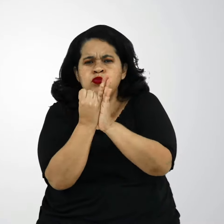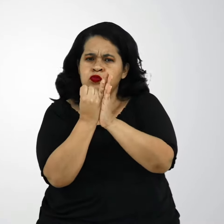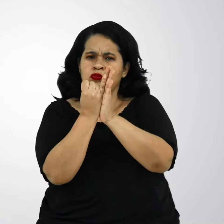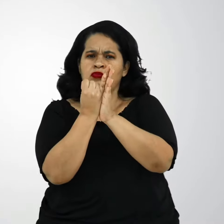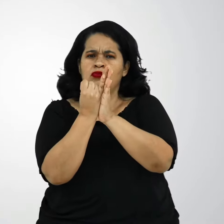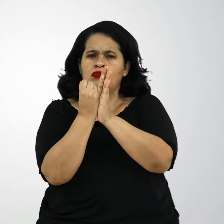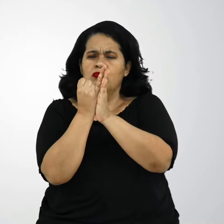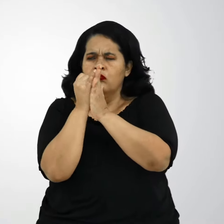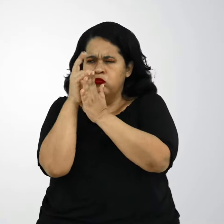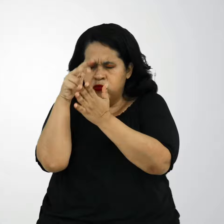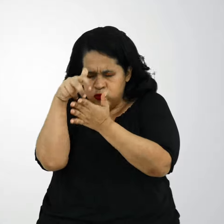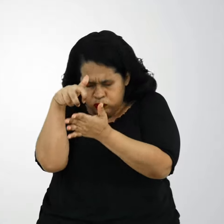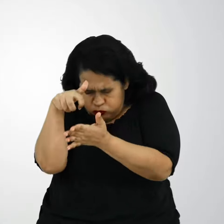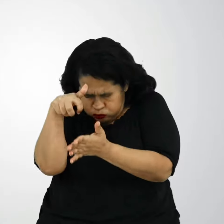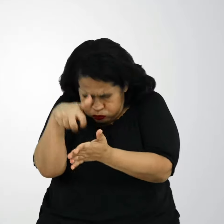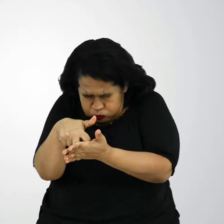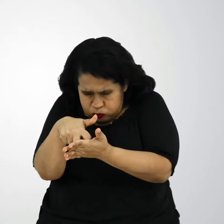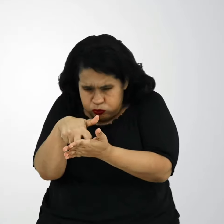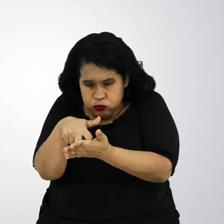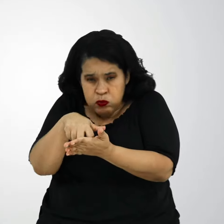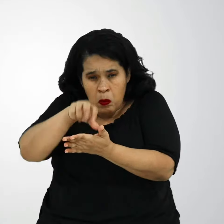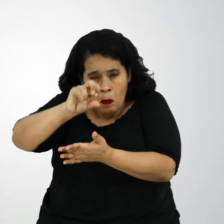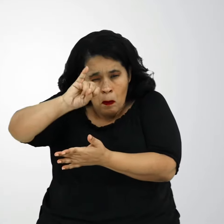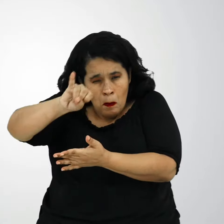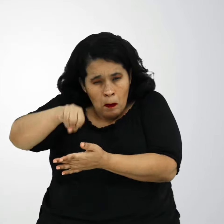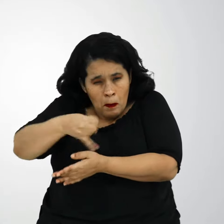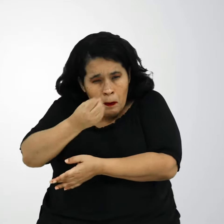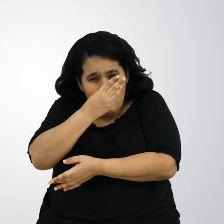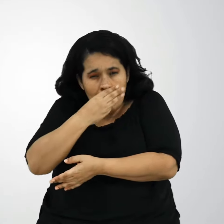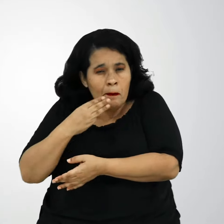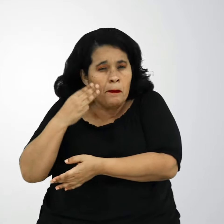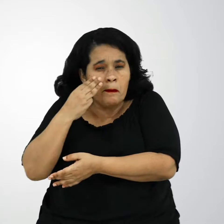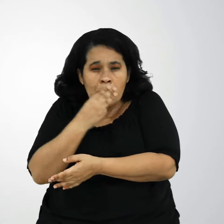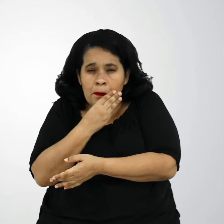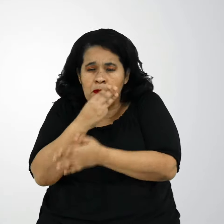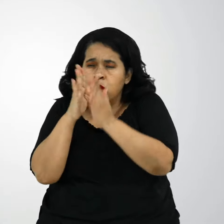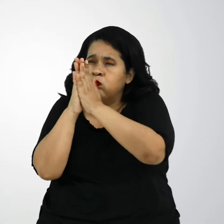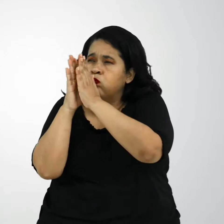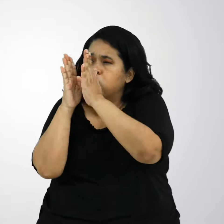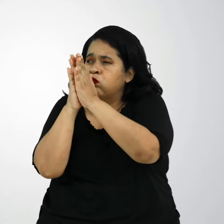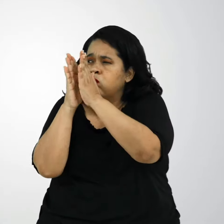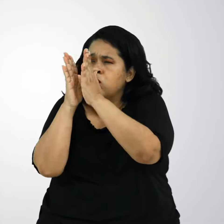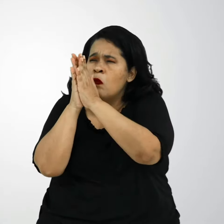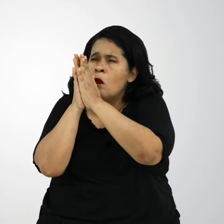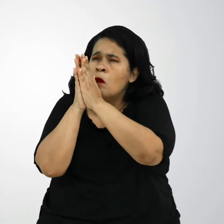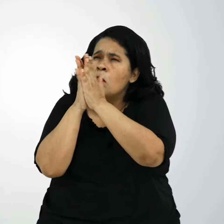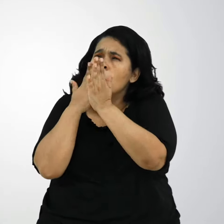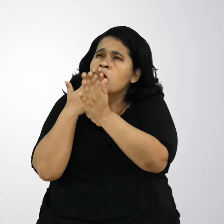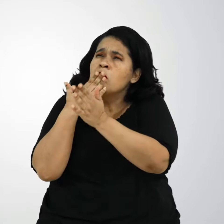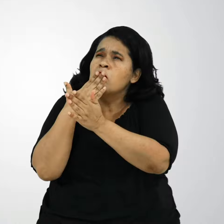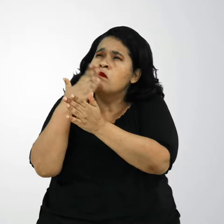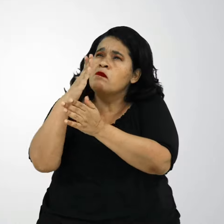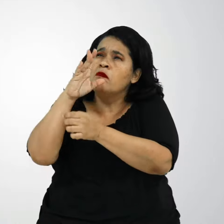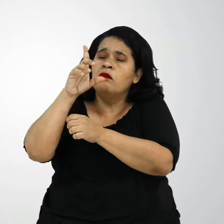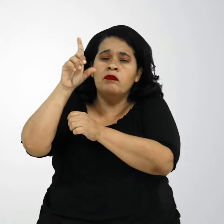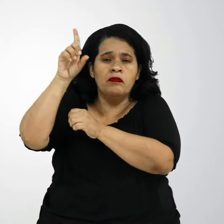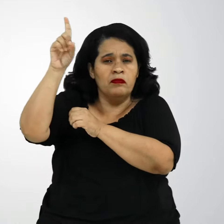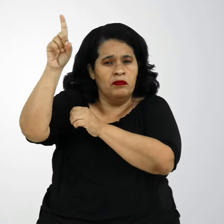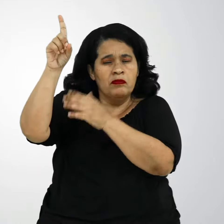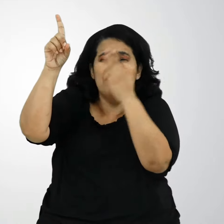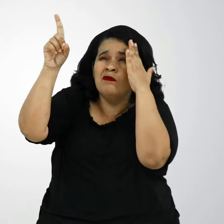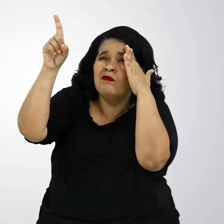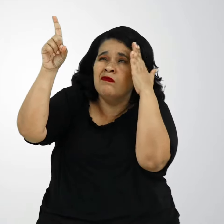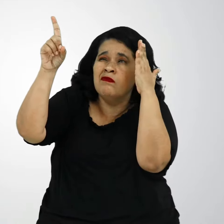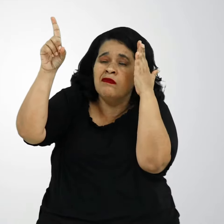aos pés do Senhor, em jejum, em oração, para que ele possa compreender e para que